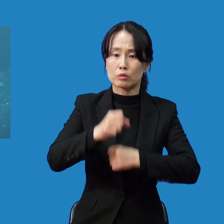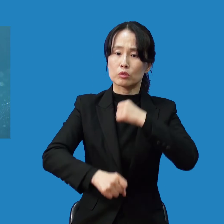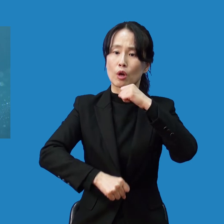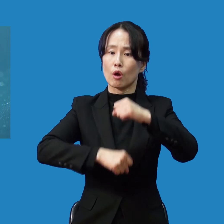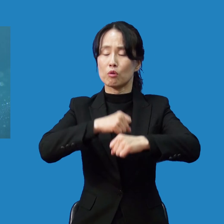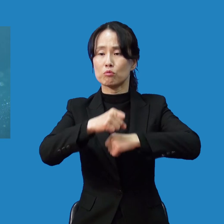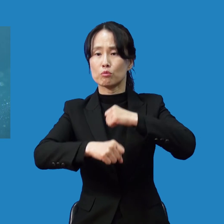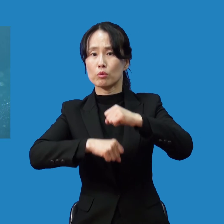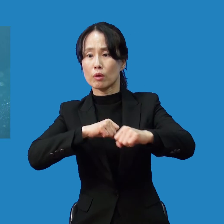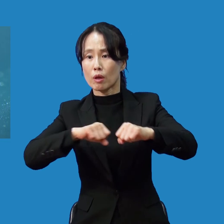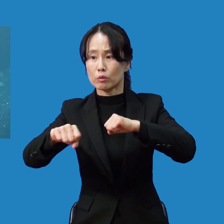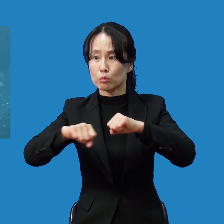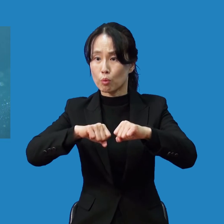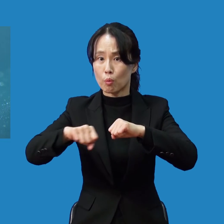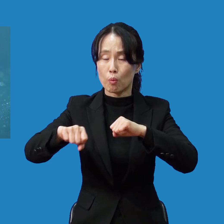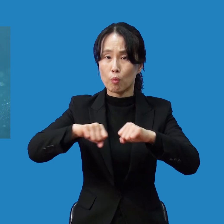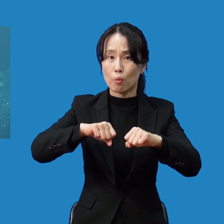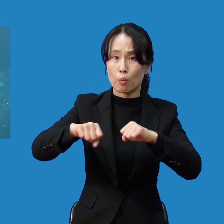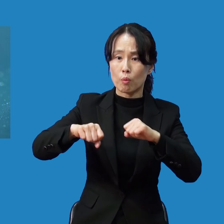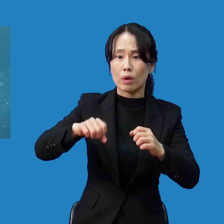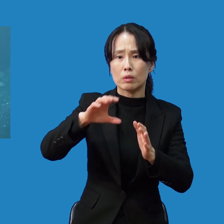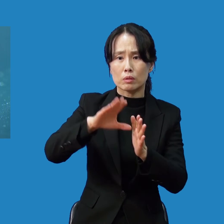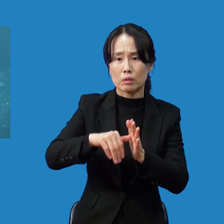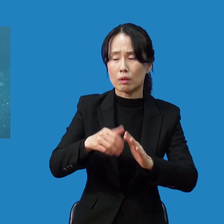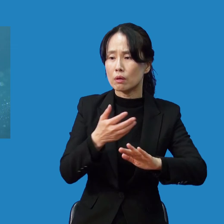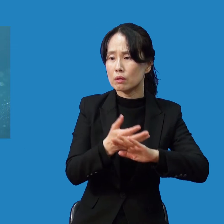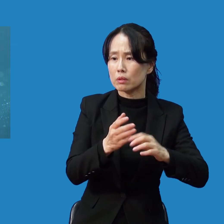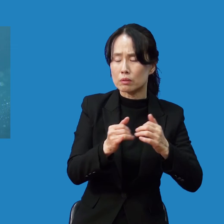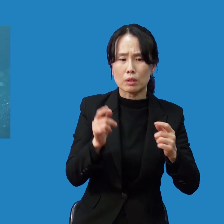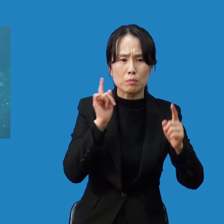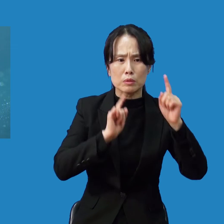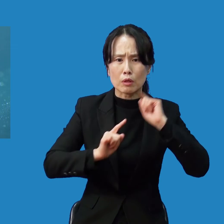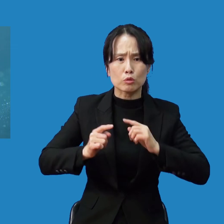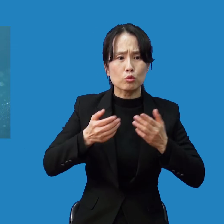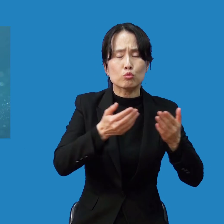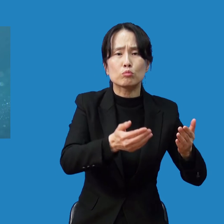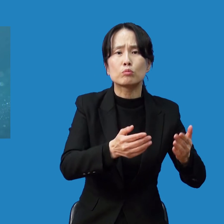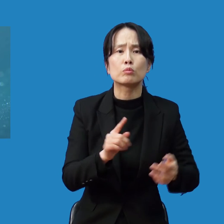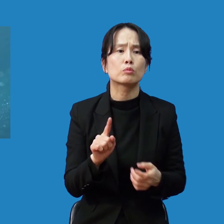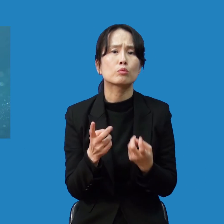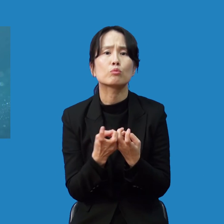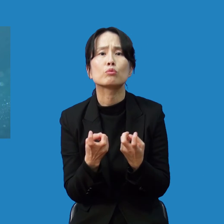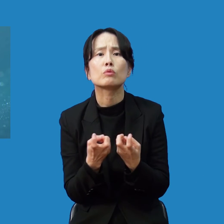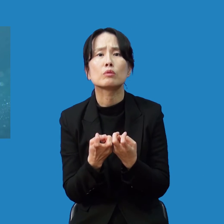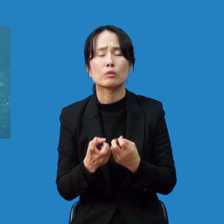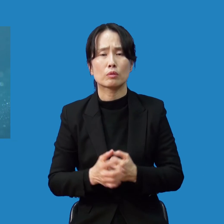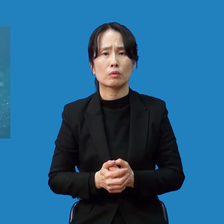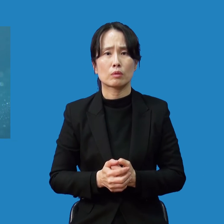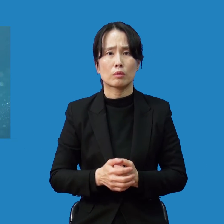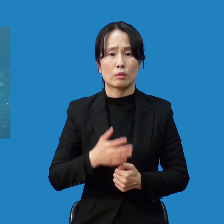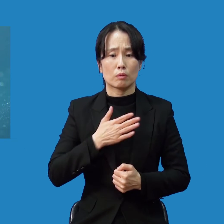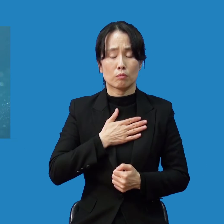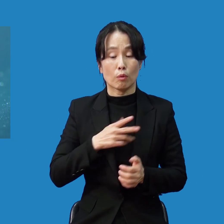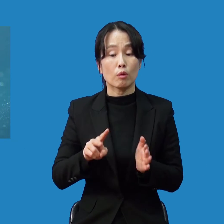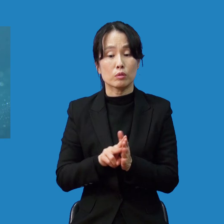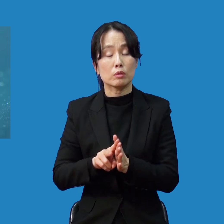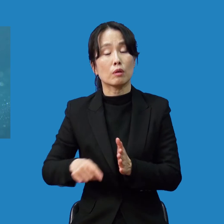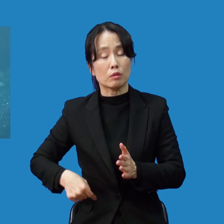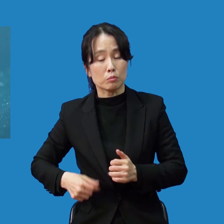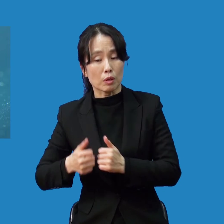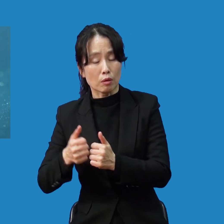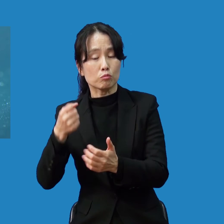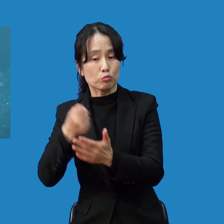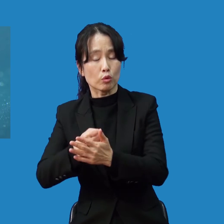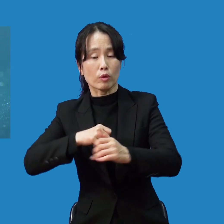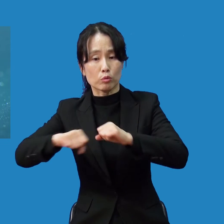하는 그것이 다른 사람에게 상처가 될 때는 어떻게 해야 합니까? 자기가 신앙 양심을 따라서